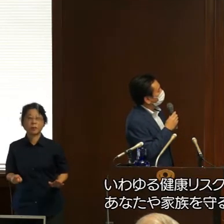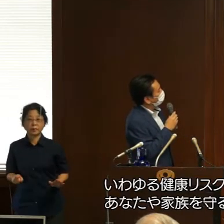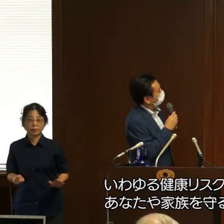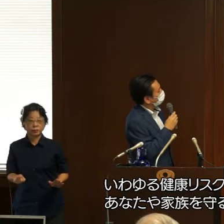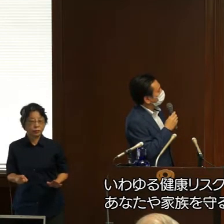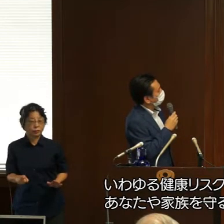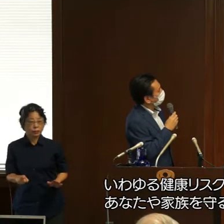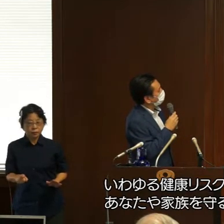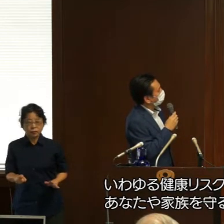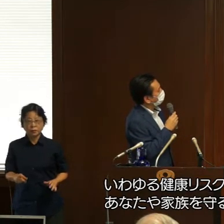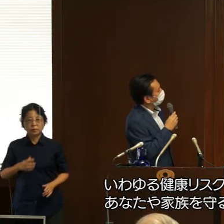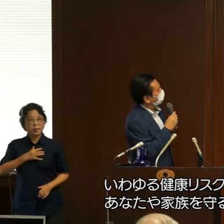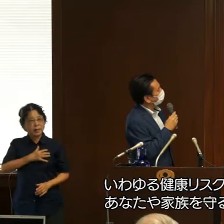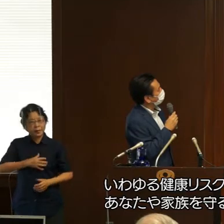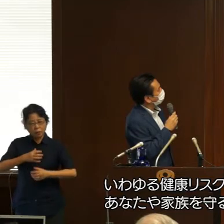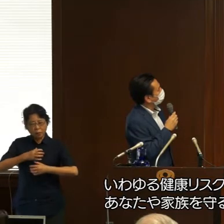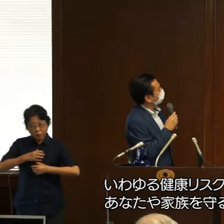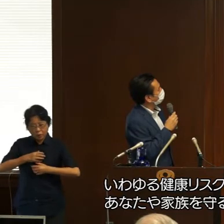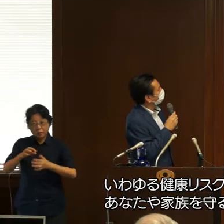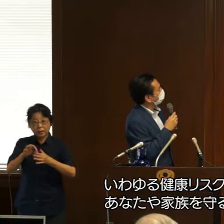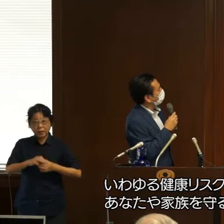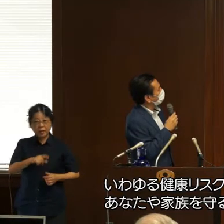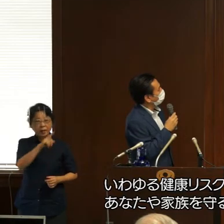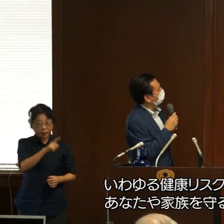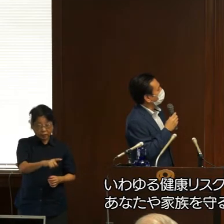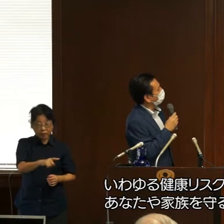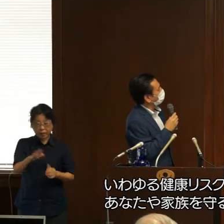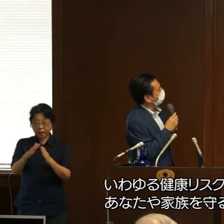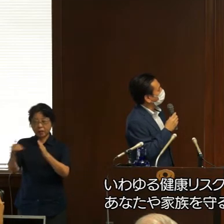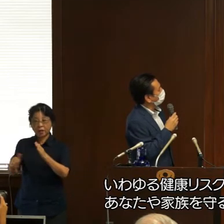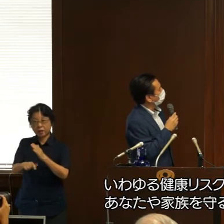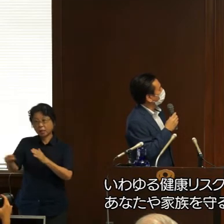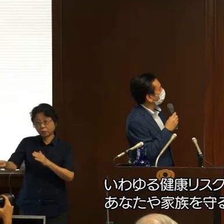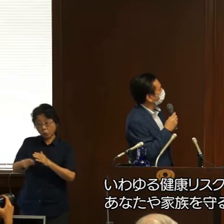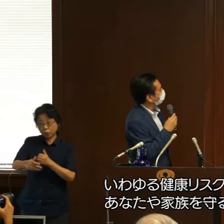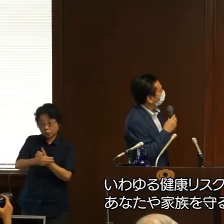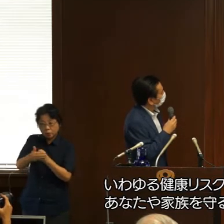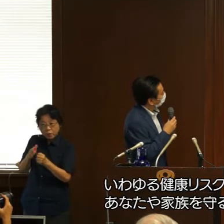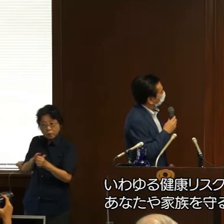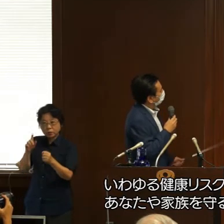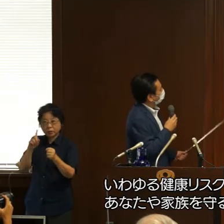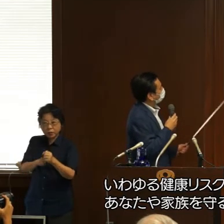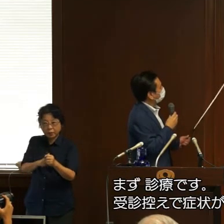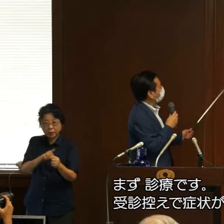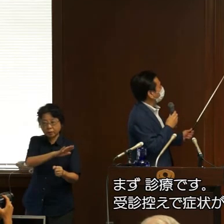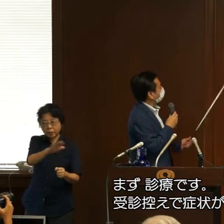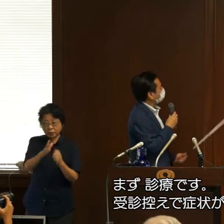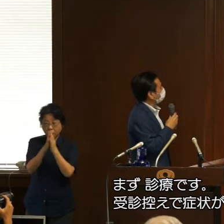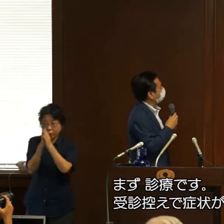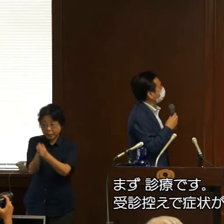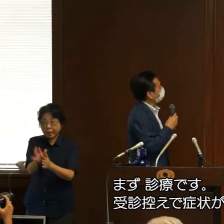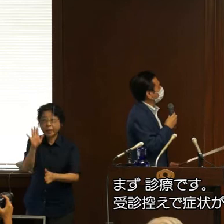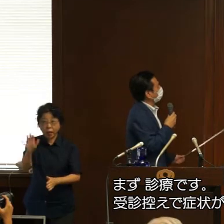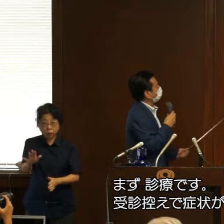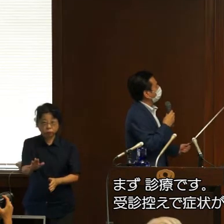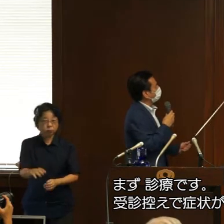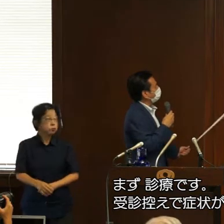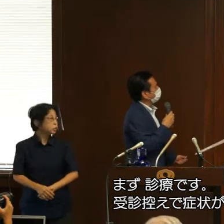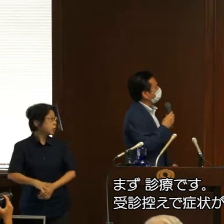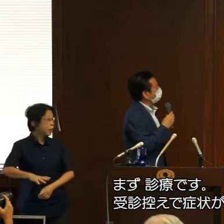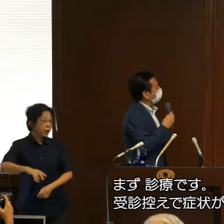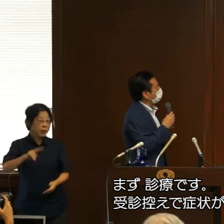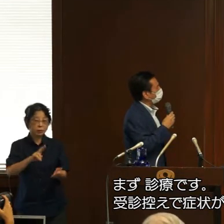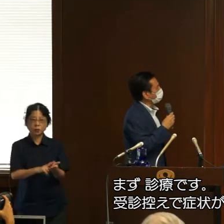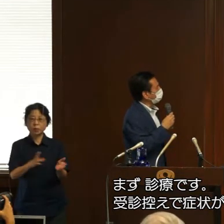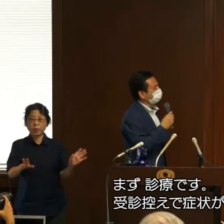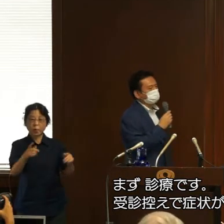いわゆる健康リスクからあなたや家族を守るためにお願いがあります。まず診療です。 受